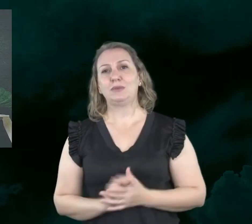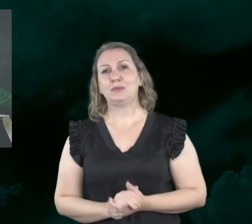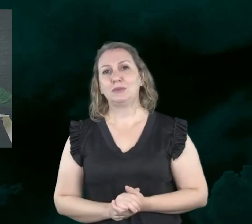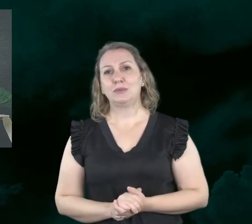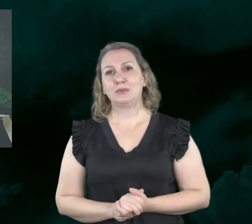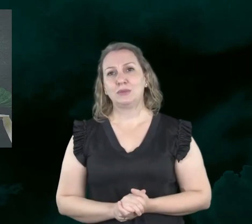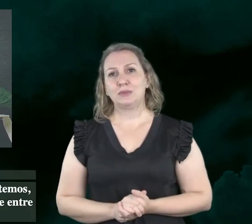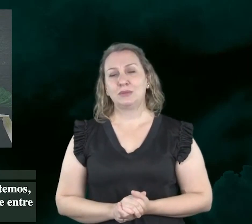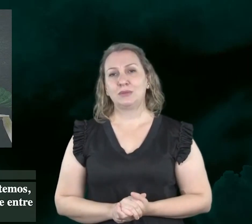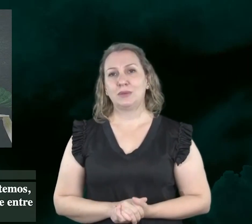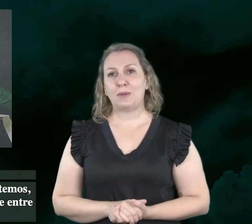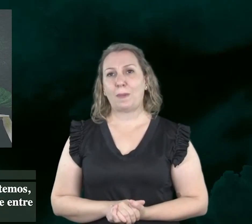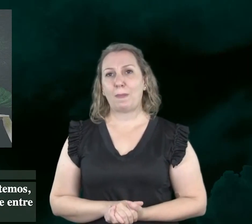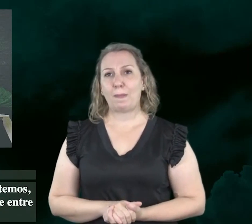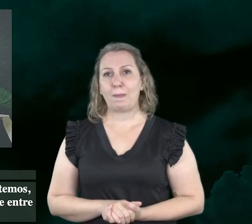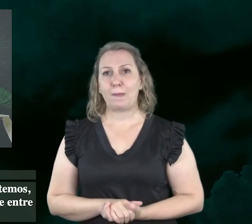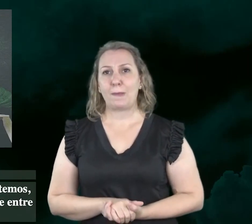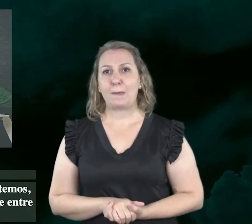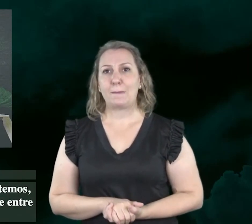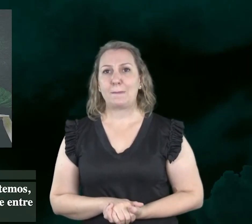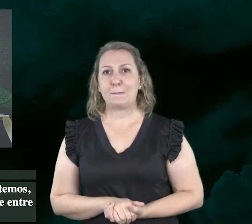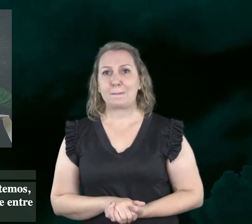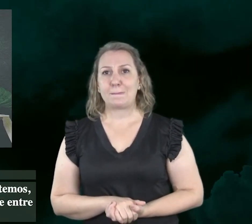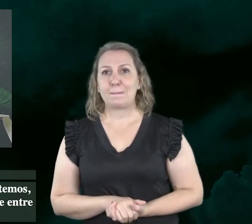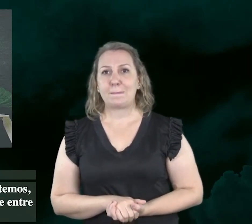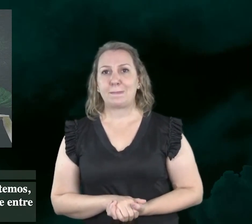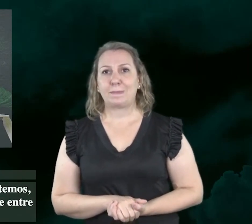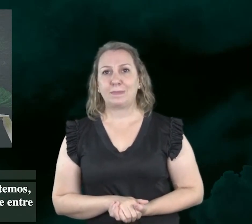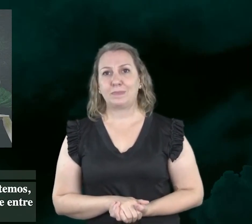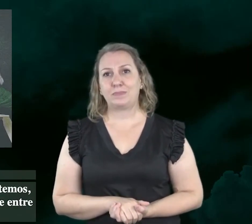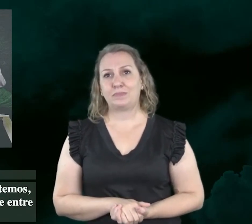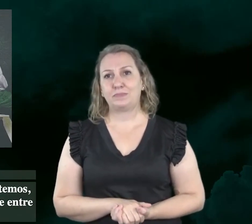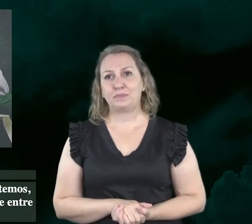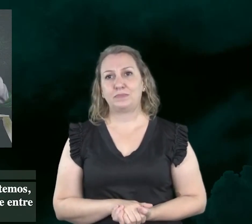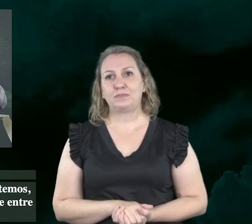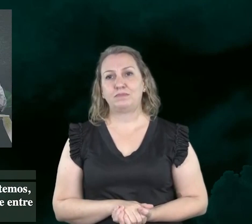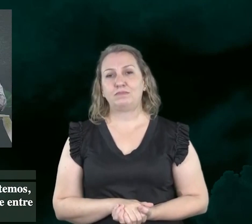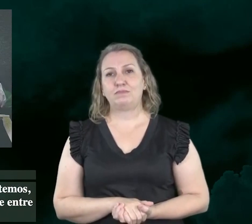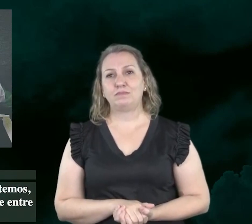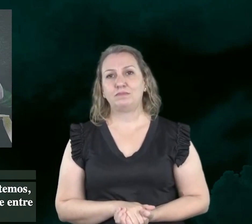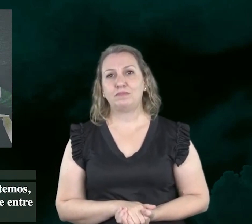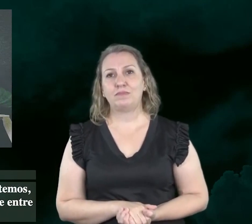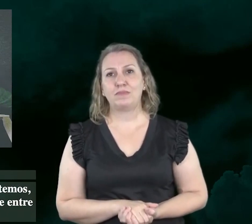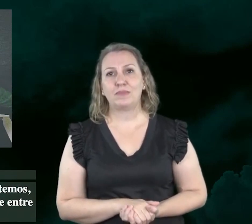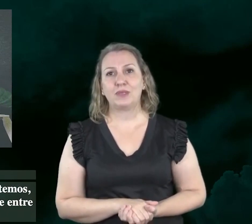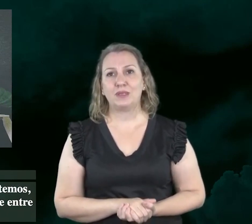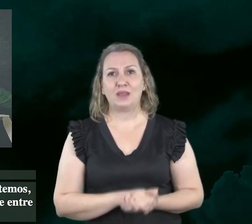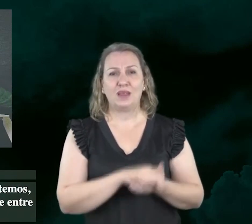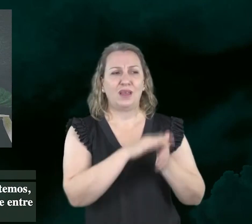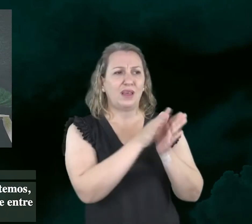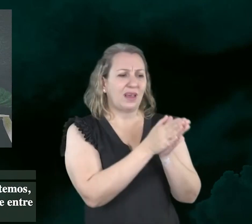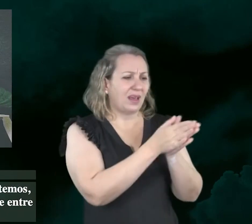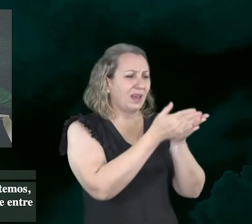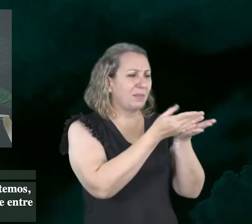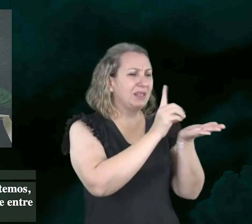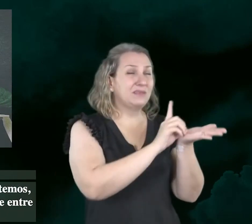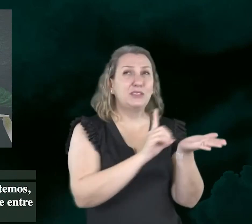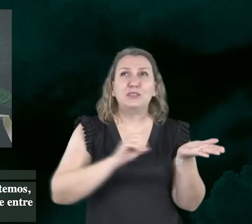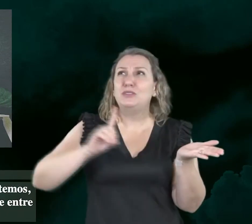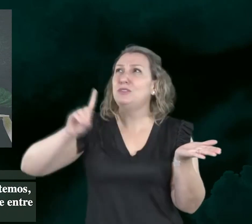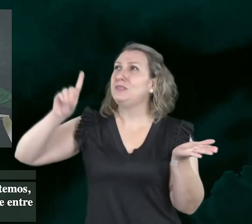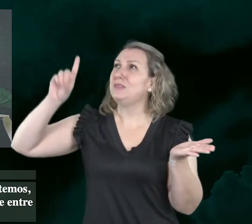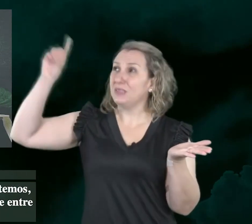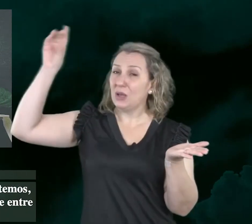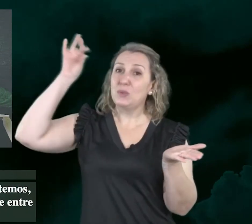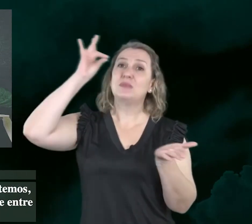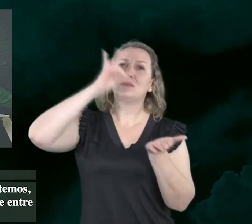aos quais nem ainda por uma hora nos submetemos, para que a verdade do Evangelho permanecesse entre nós. Irmãos,